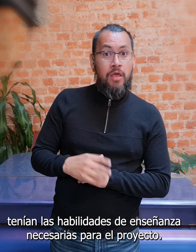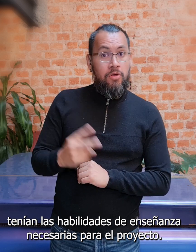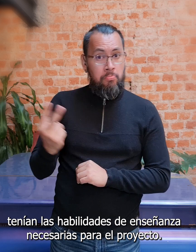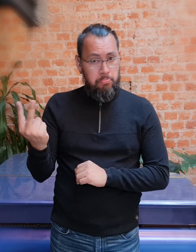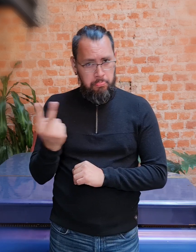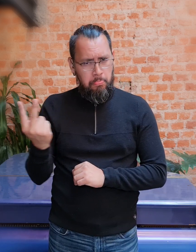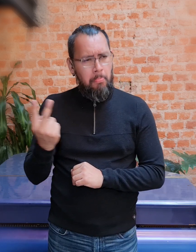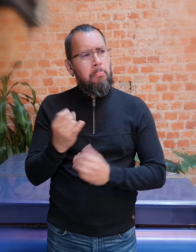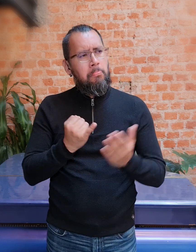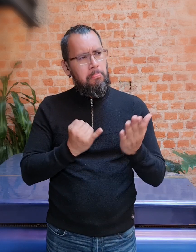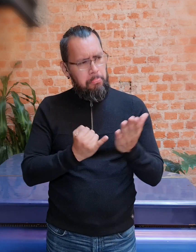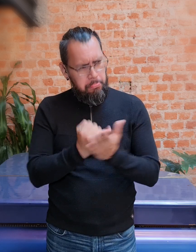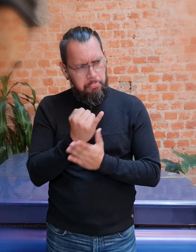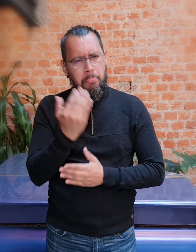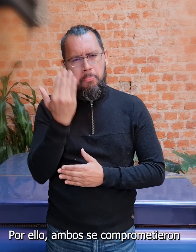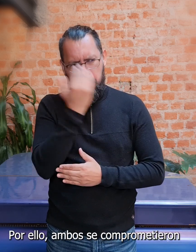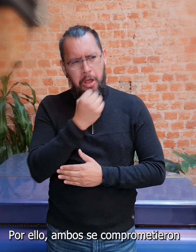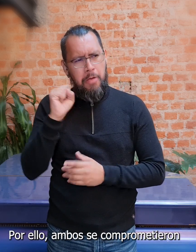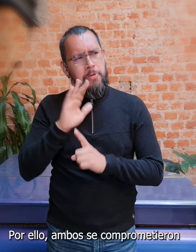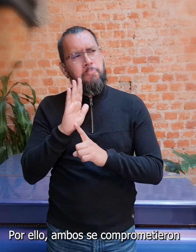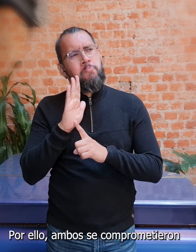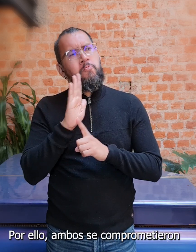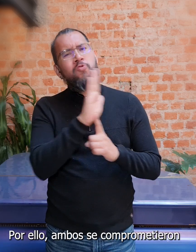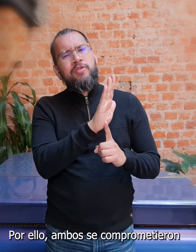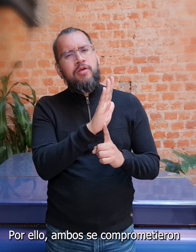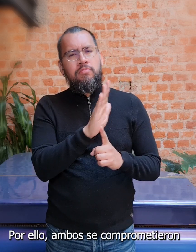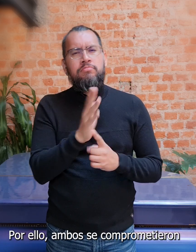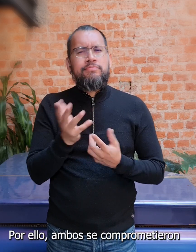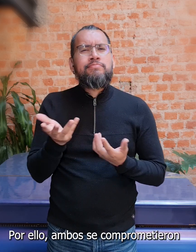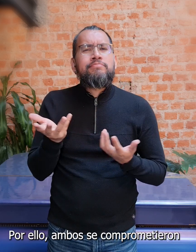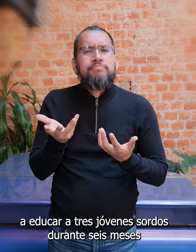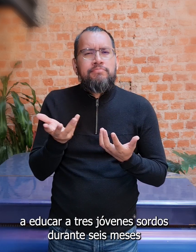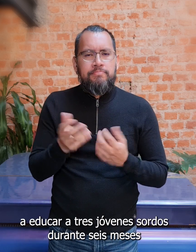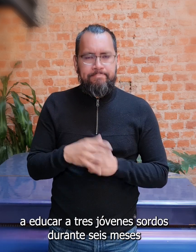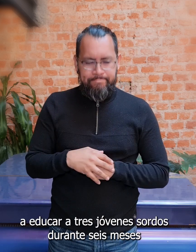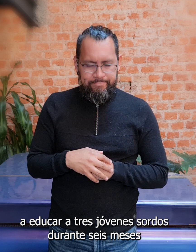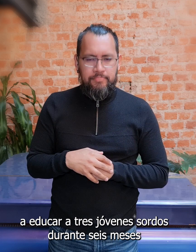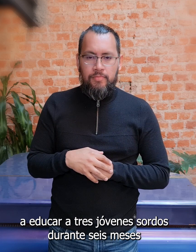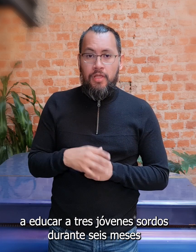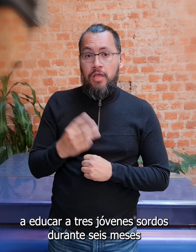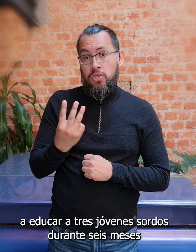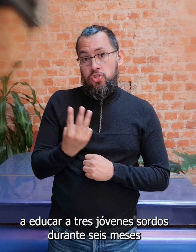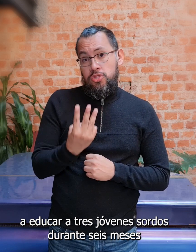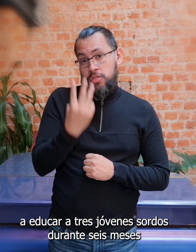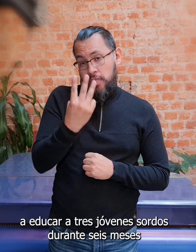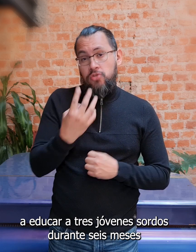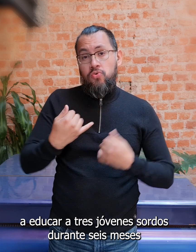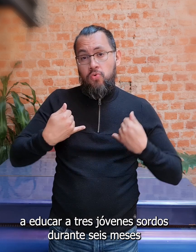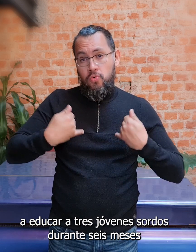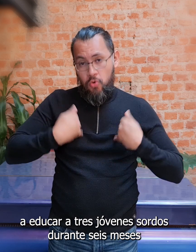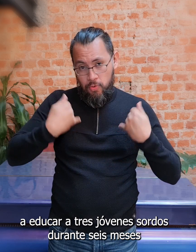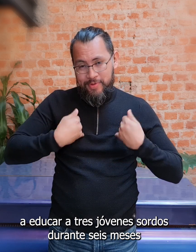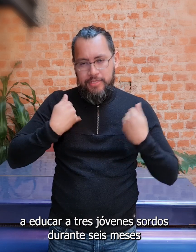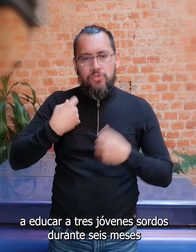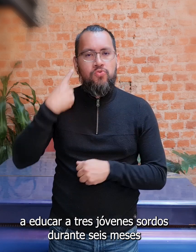proyecto. Por ello, ambos se comprometieron a educar a tres jóvenes sordos durante seis meses